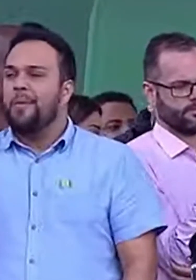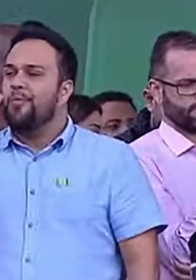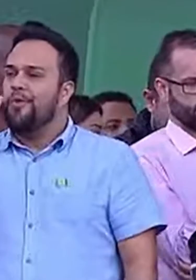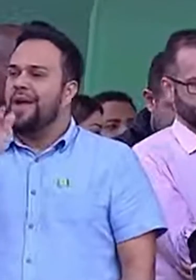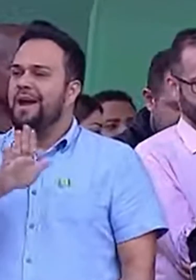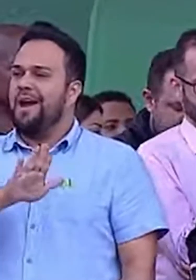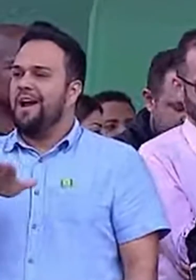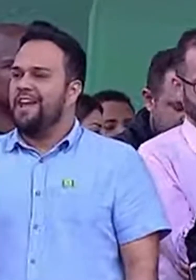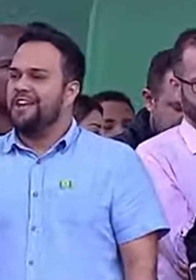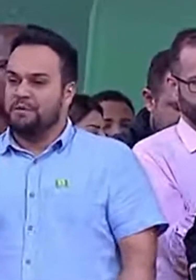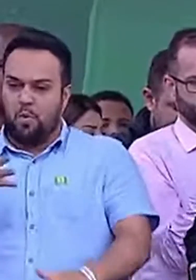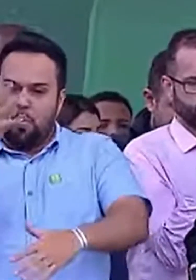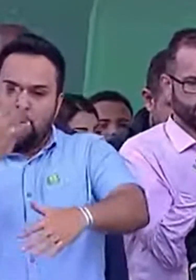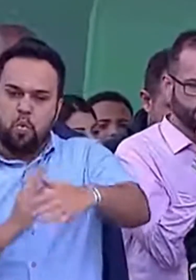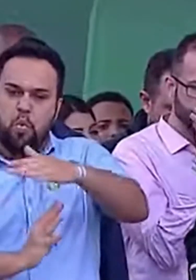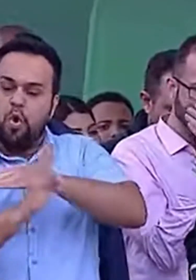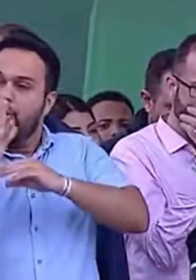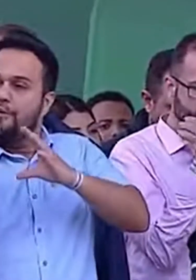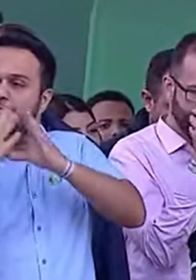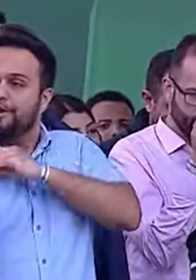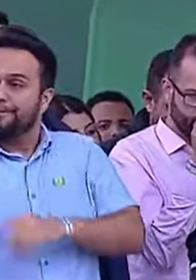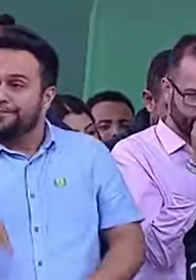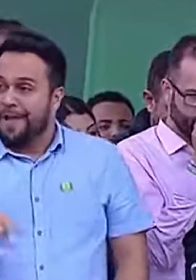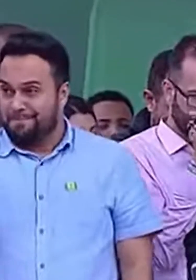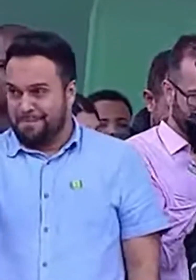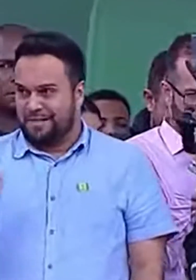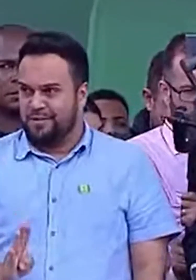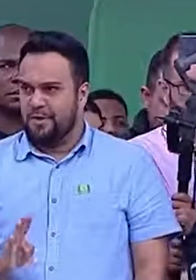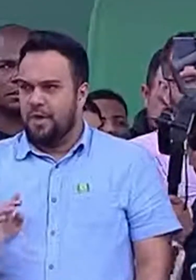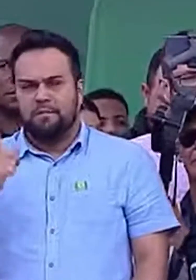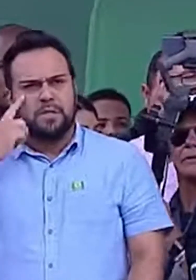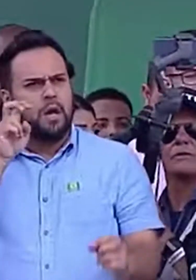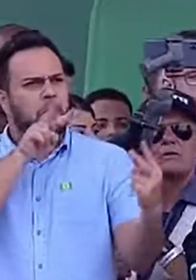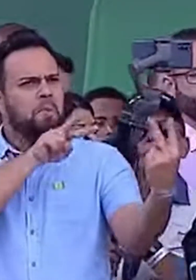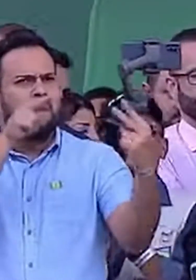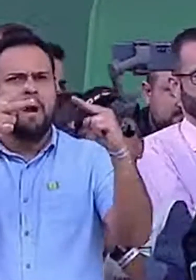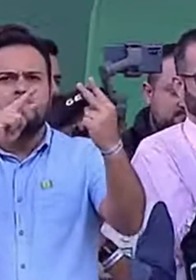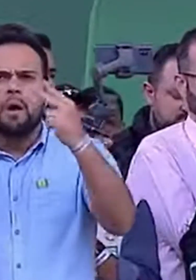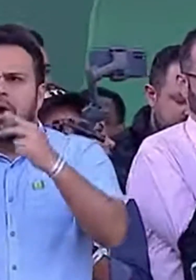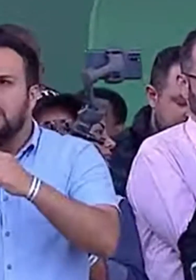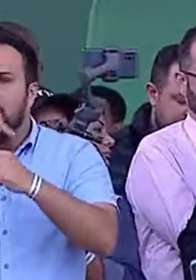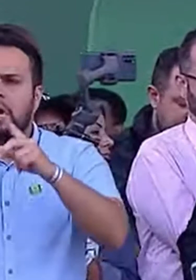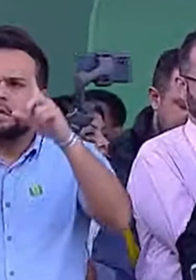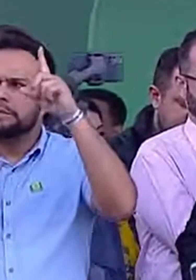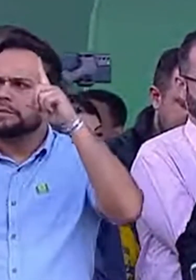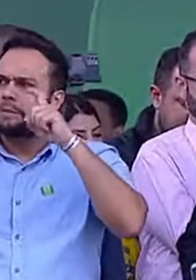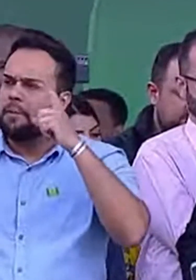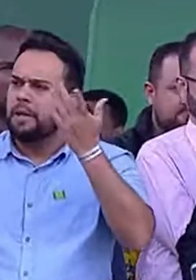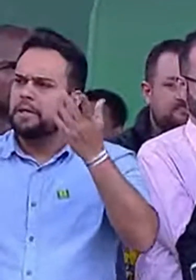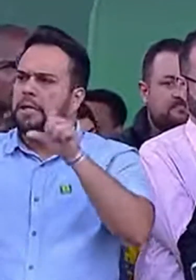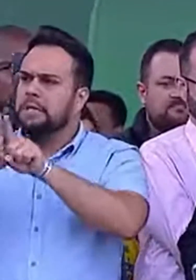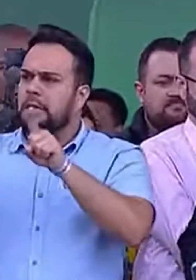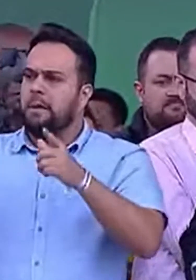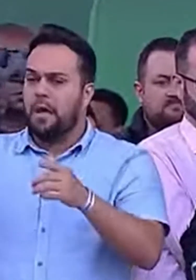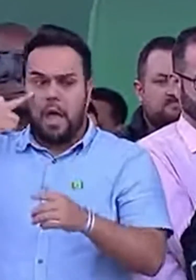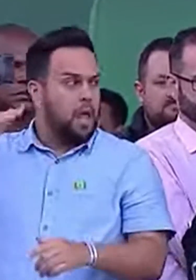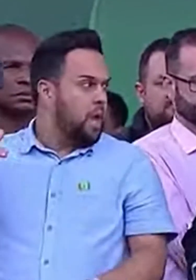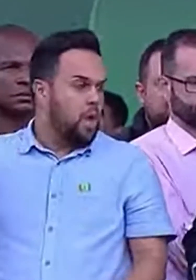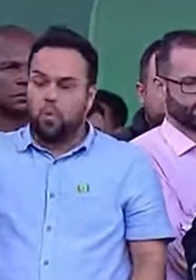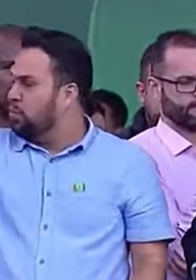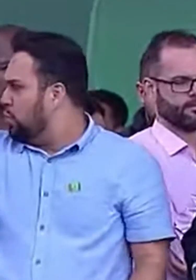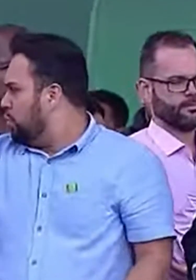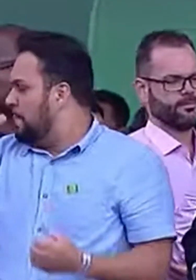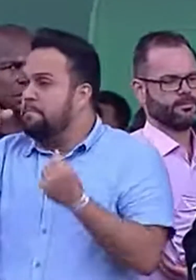crianças bom e você vê o semblante delas ver a altura e Ver o Peso